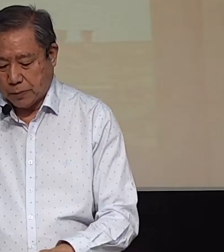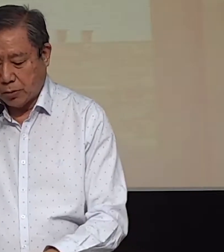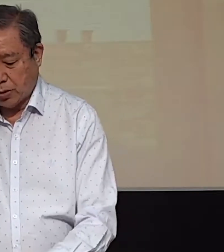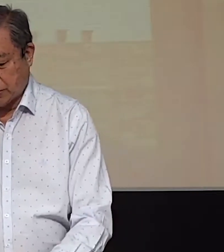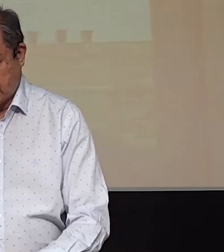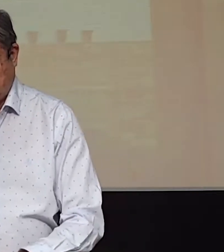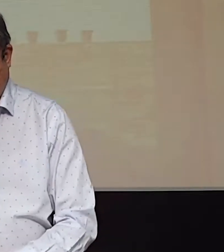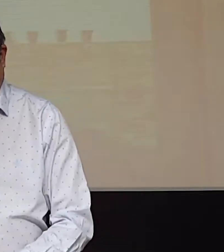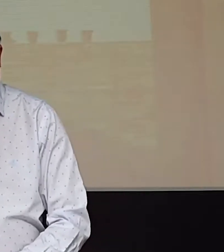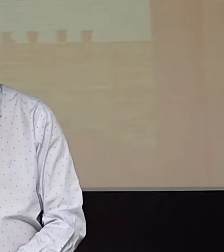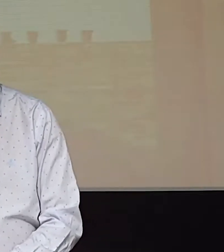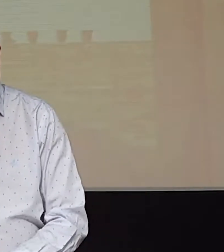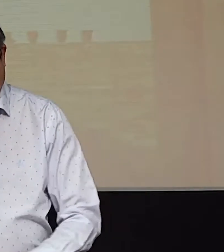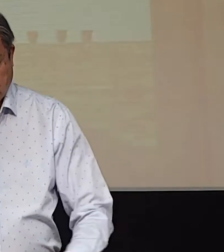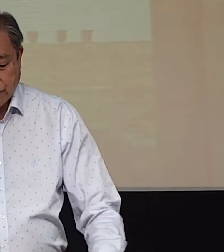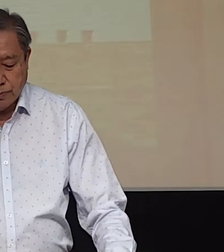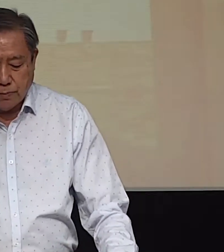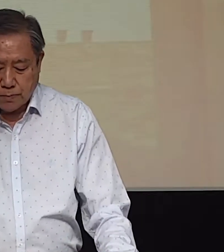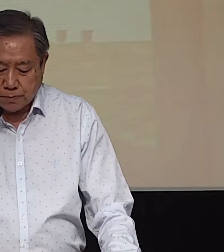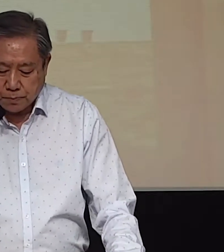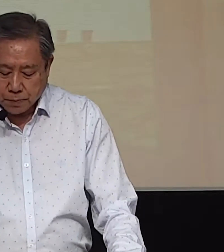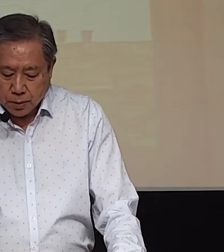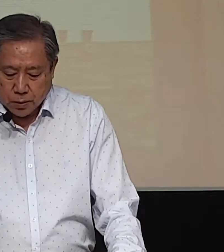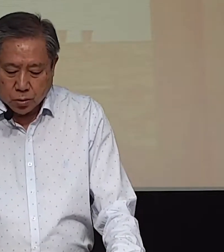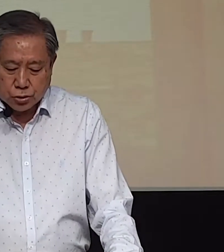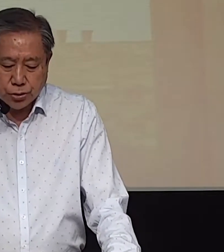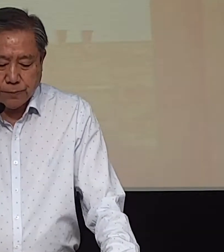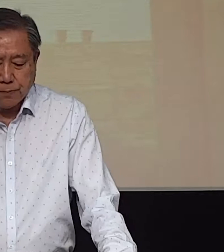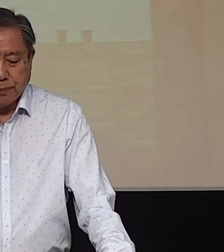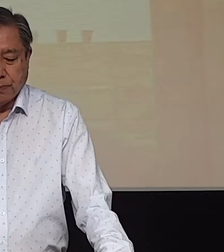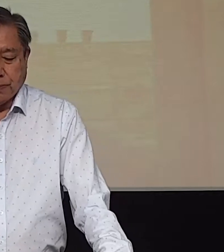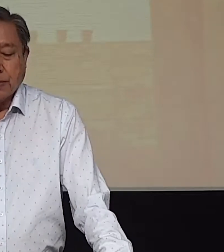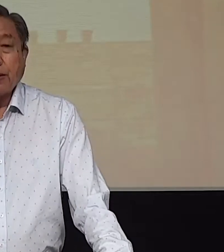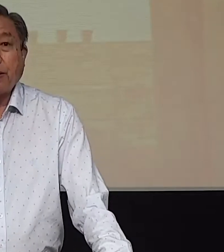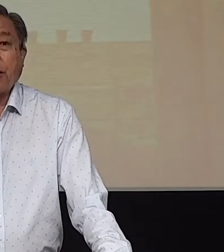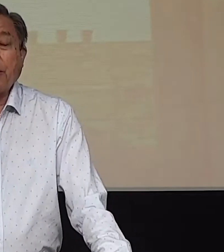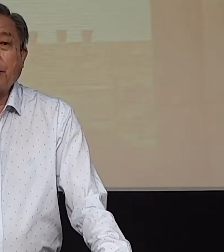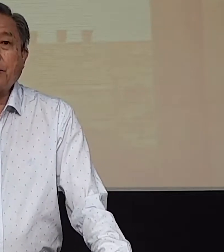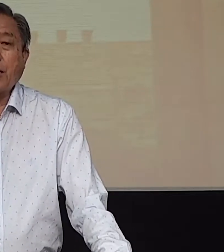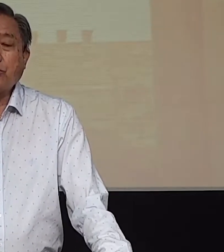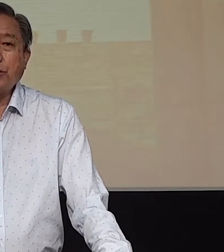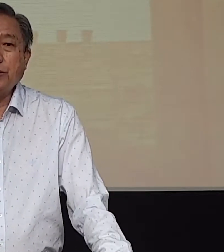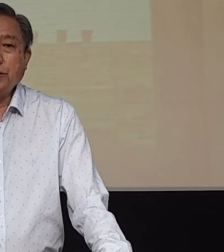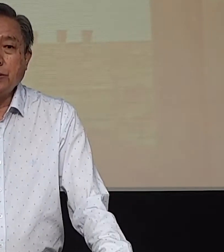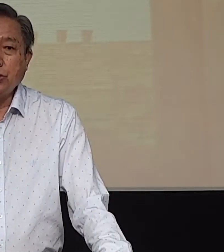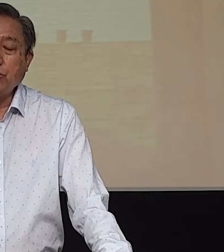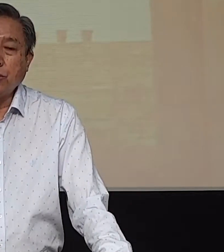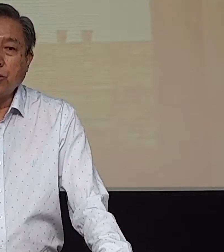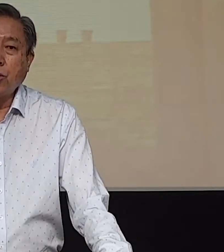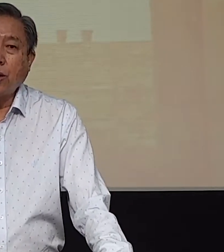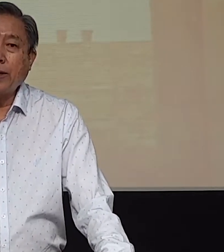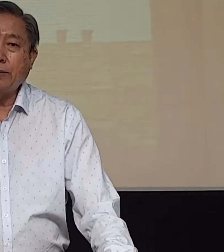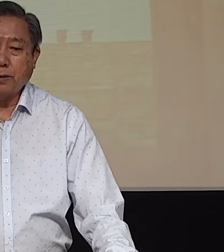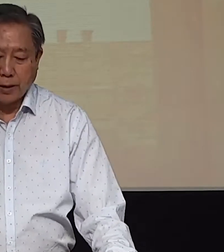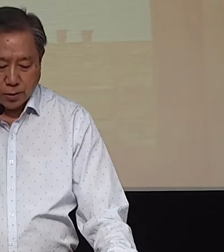bem, então nós chegamos hoje para a mensagem de